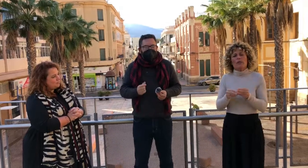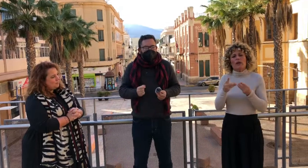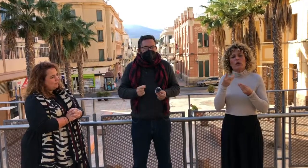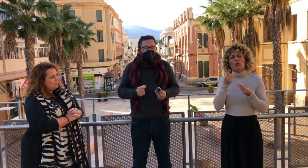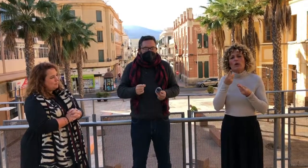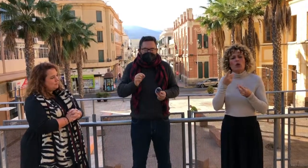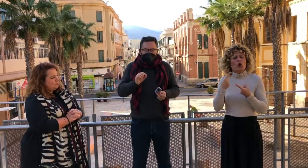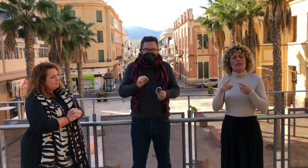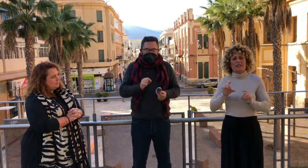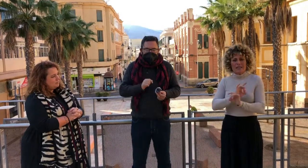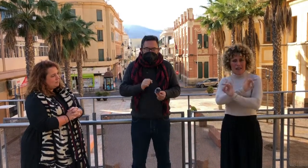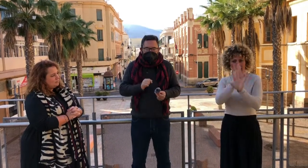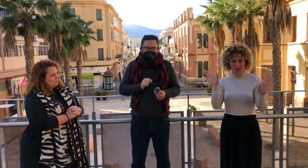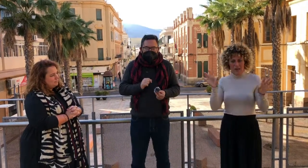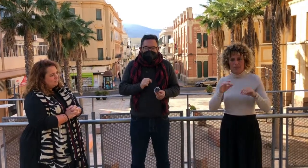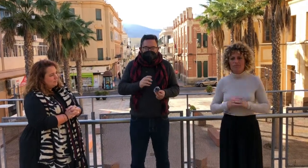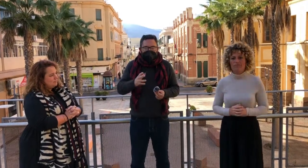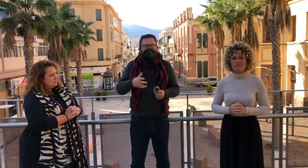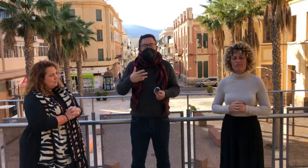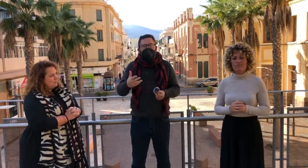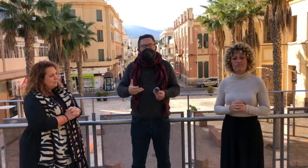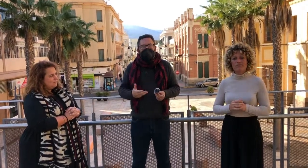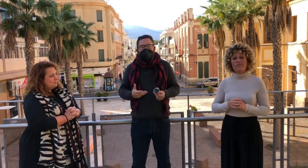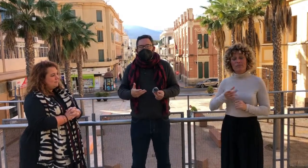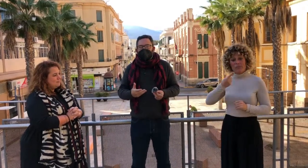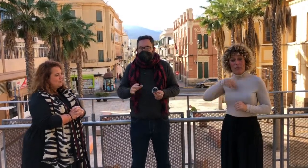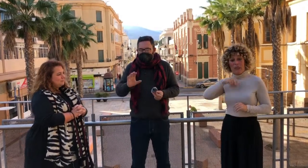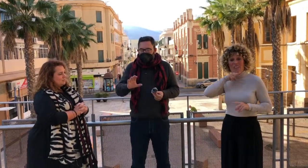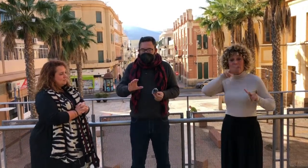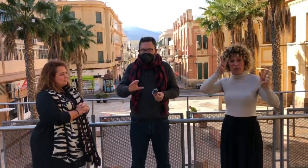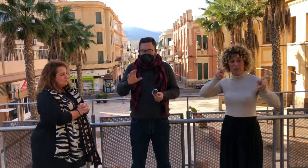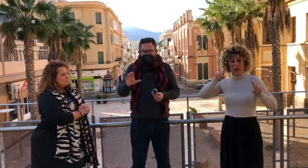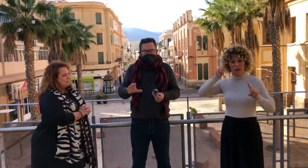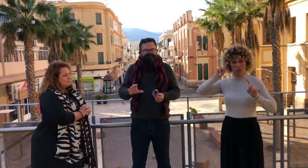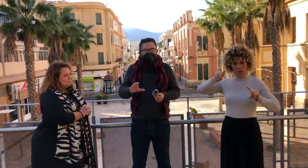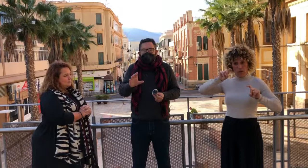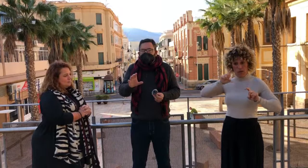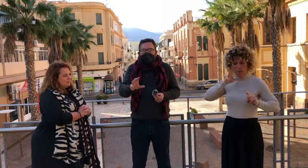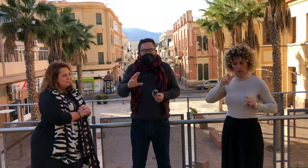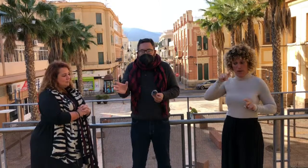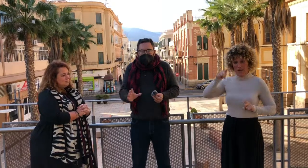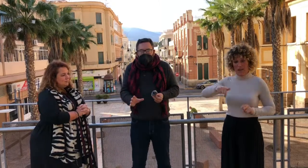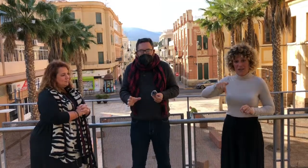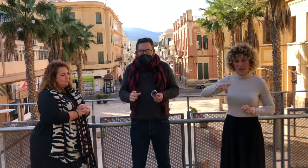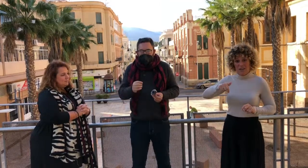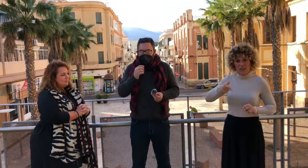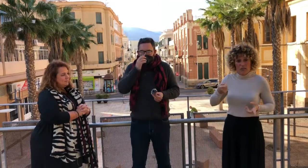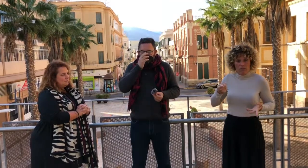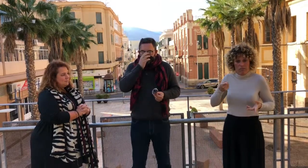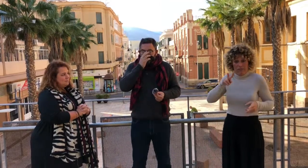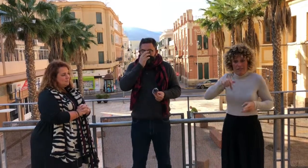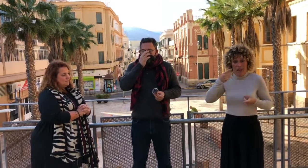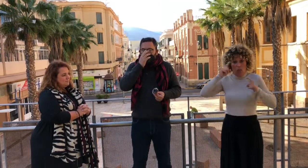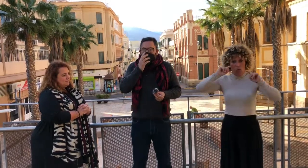clara. Mientras hablamos de educación, porque esto no es más que hablar de educación,